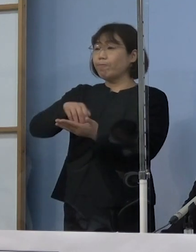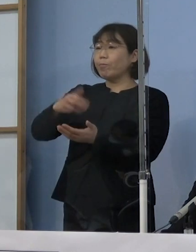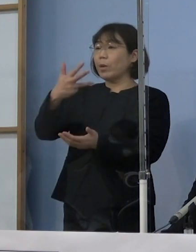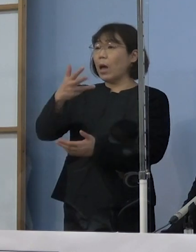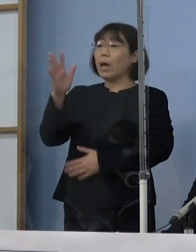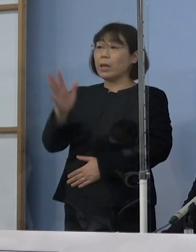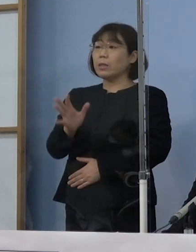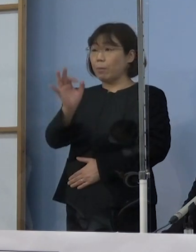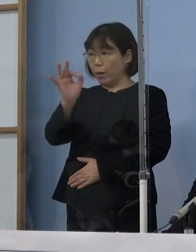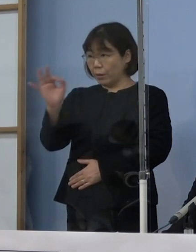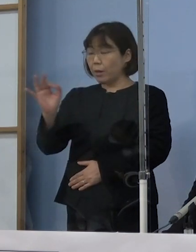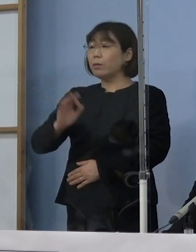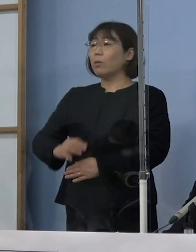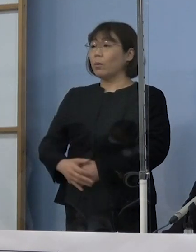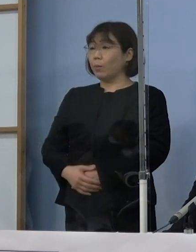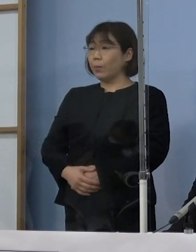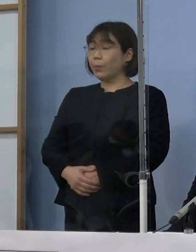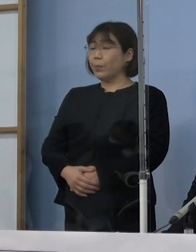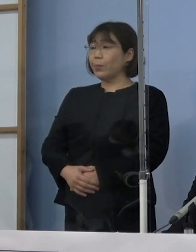8% となっております。